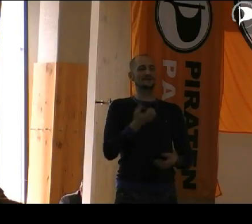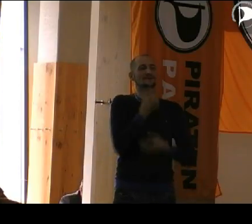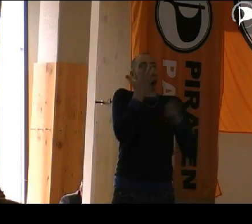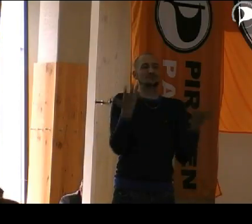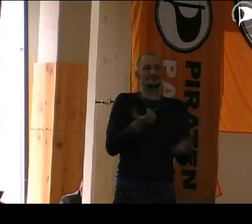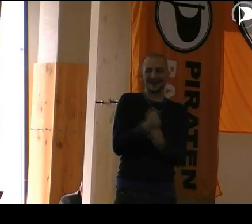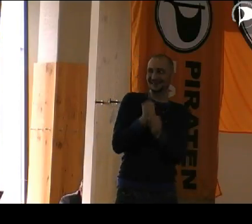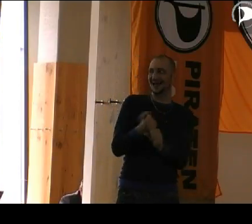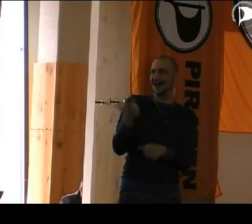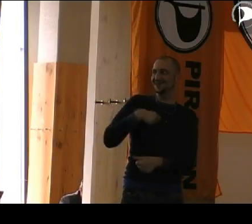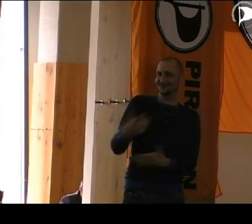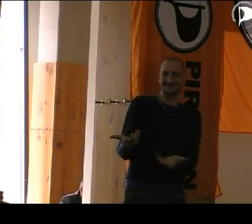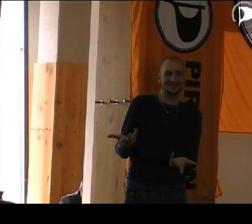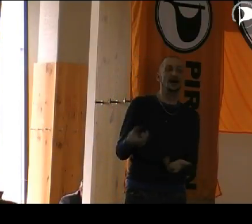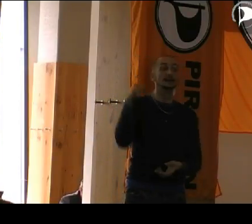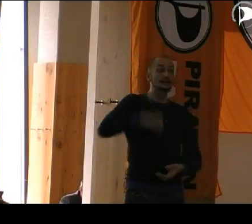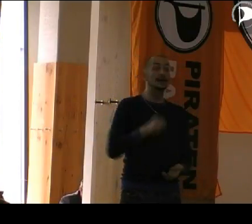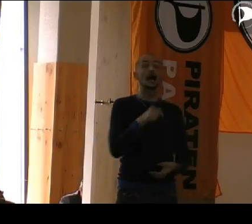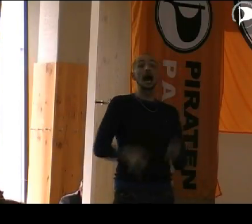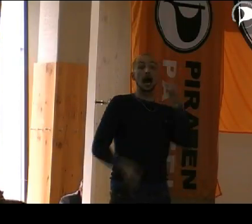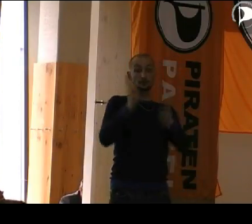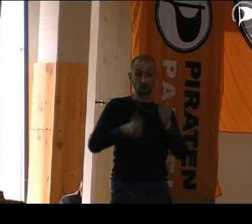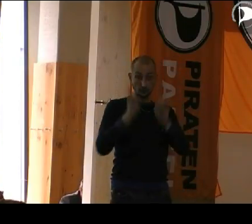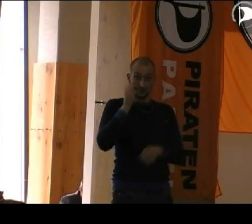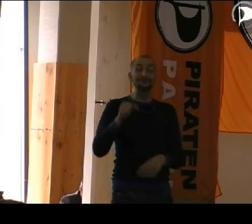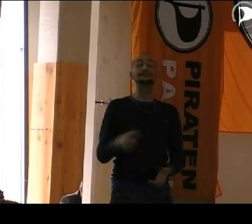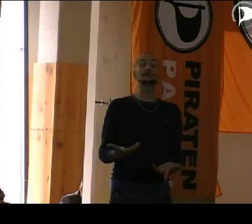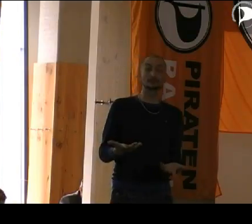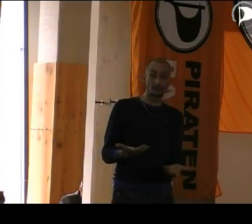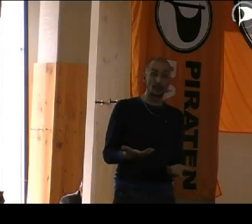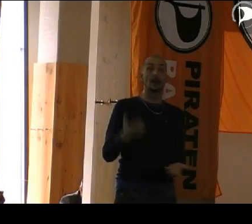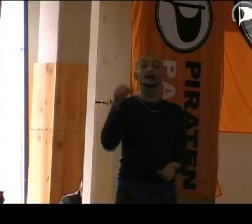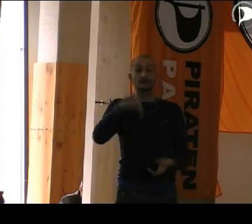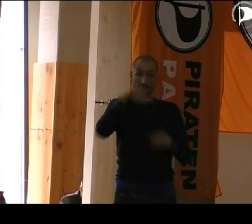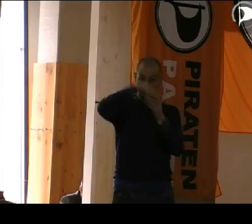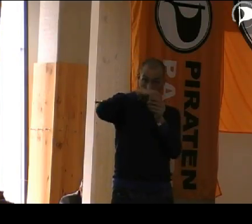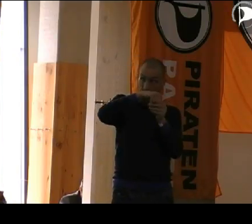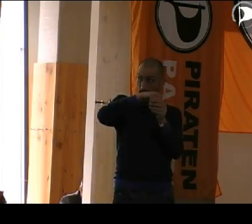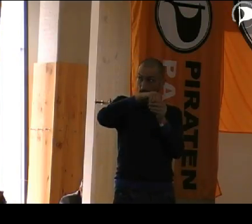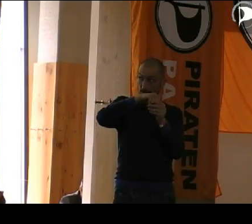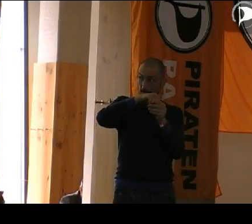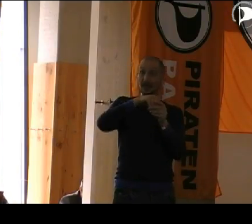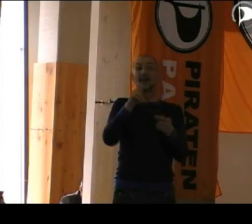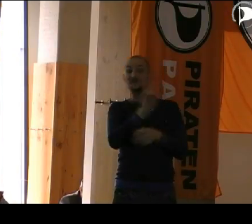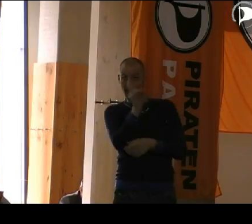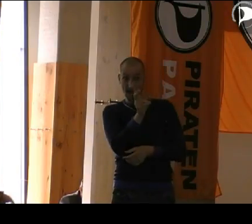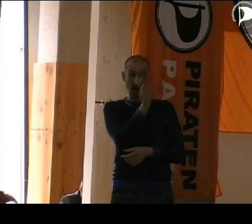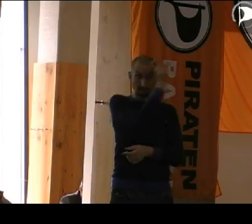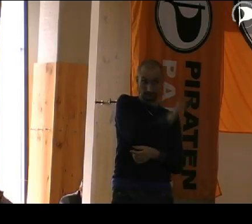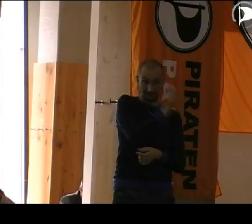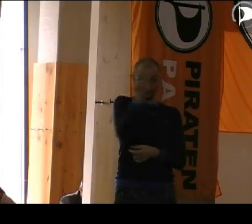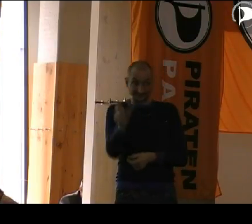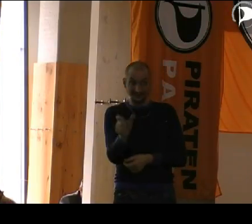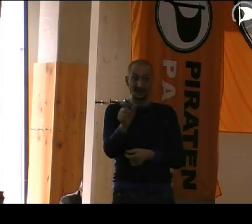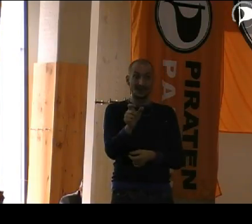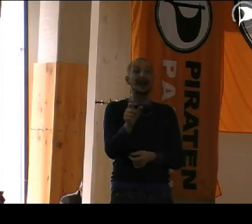wir kommen jetzt ihr kommen jetzt raus kommt und zwar stimmen wir darüber ab welche von beiden der bevorzugte